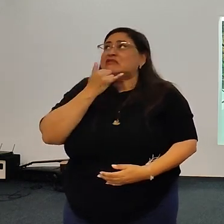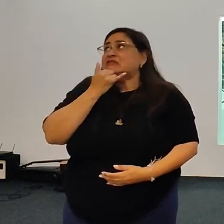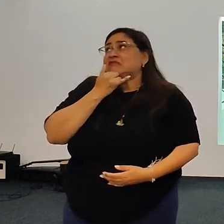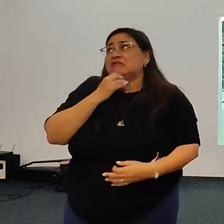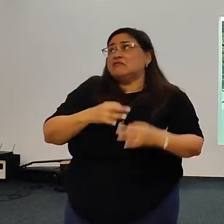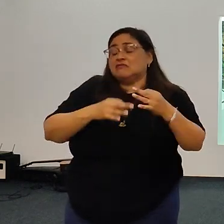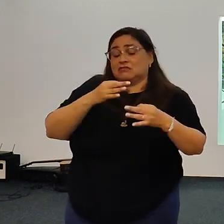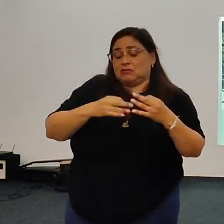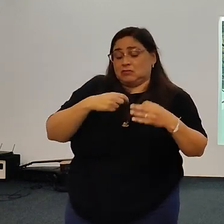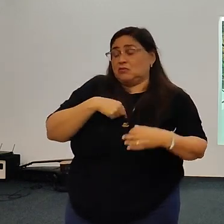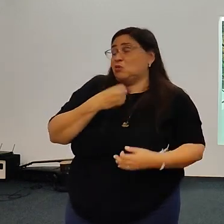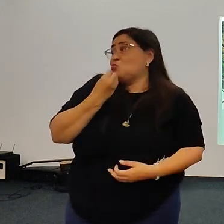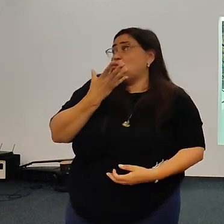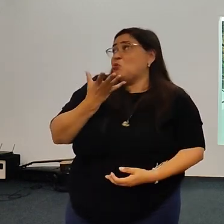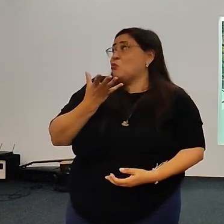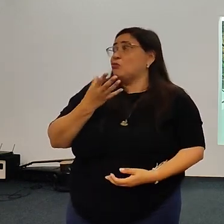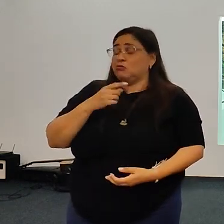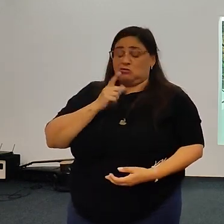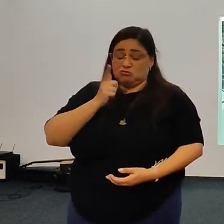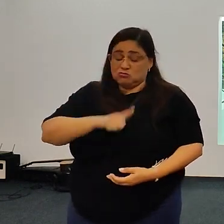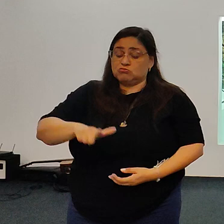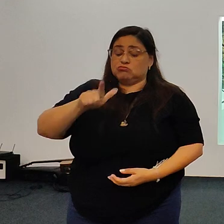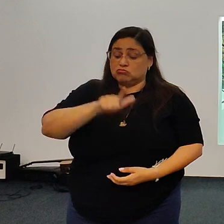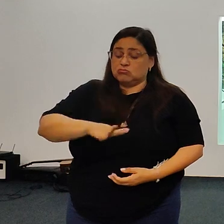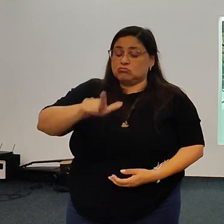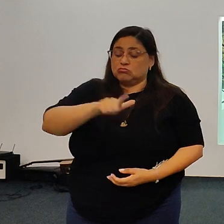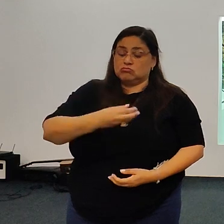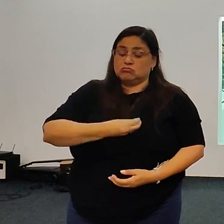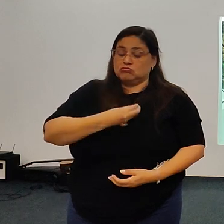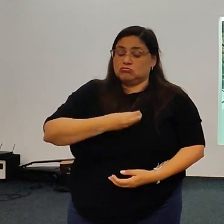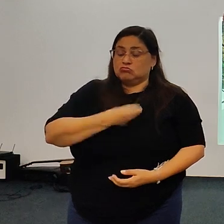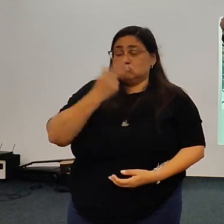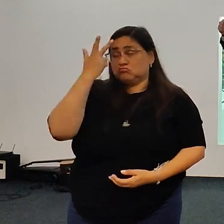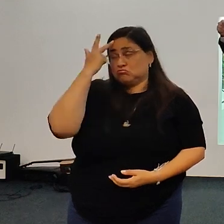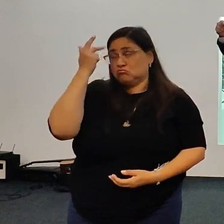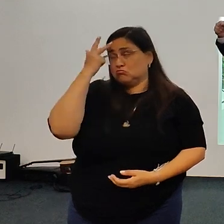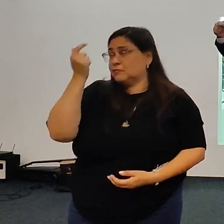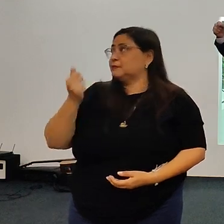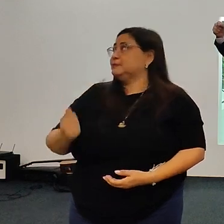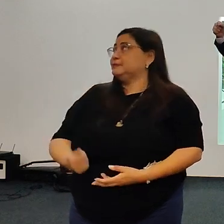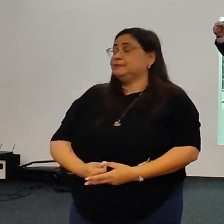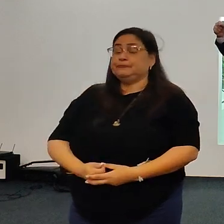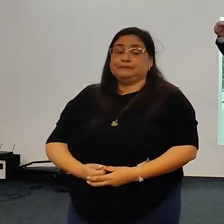meus erros como se eu fosse o dono do mundo e continuo vivendo a minha vida do jeito que eu quero?